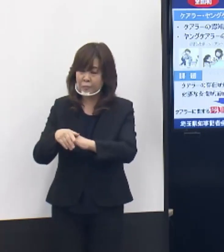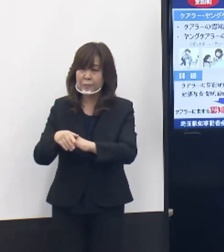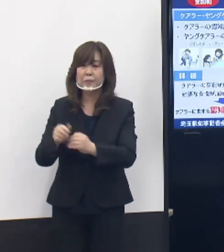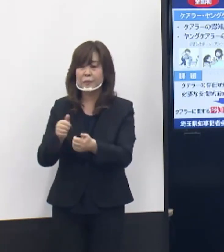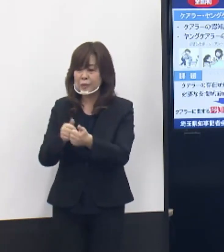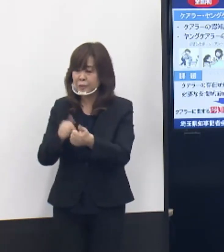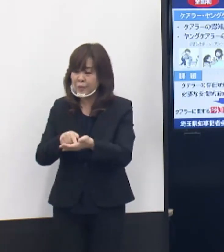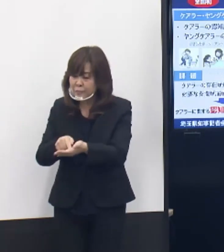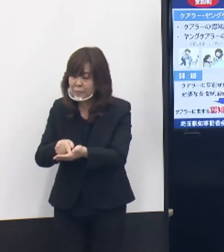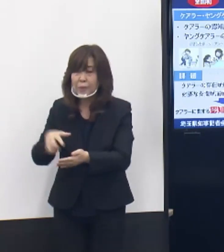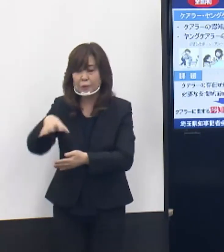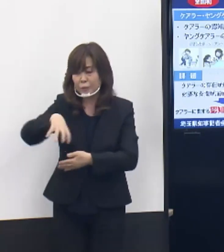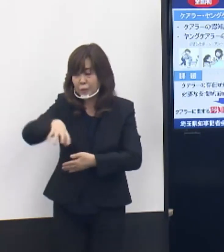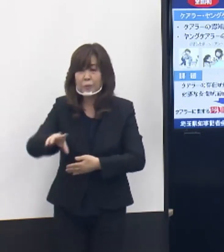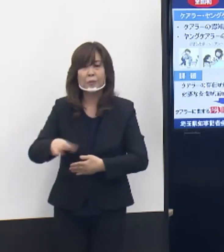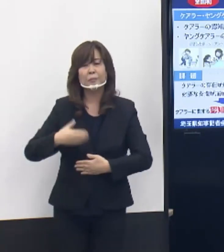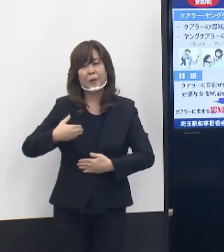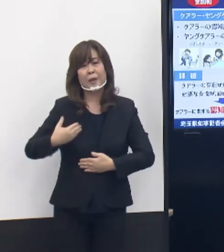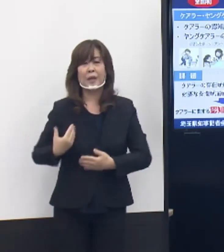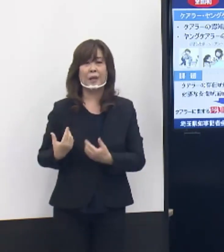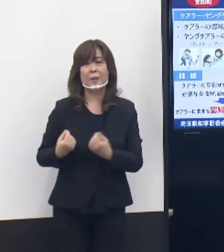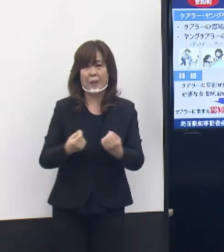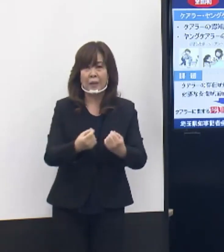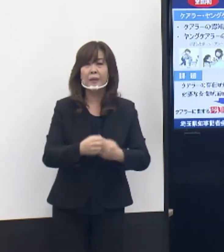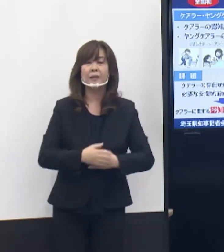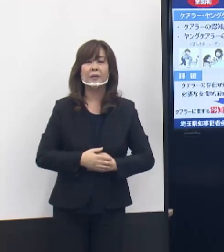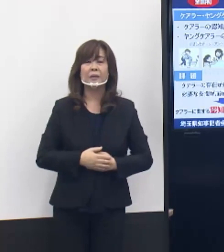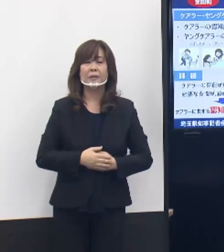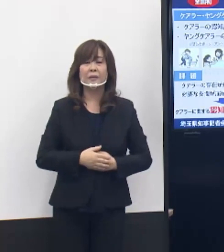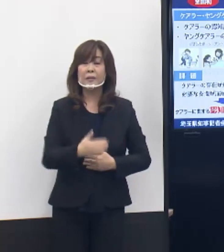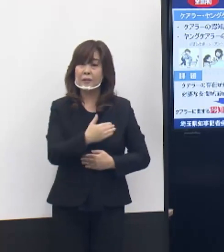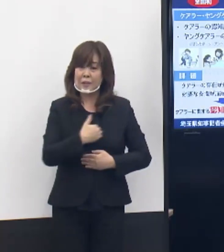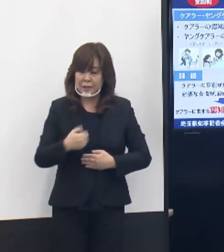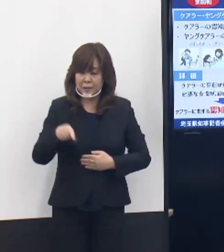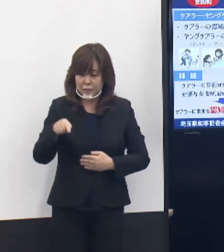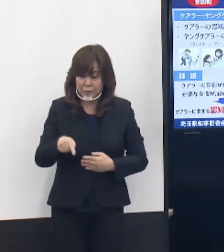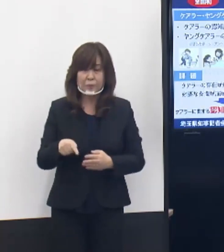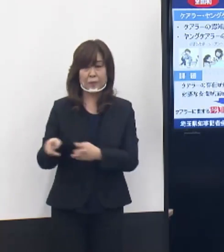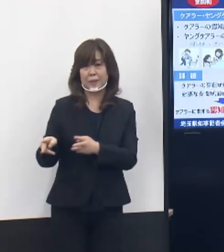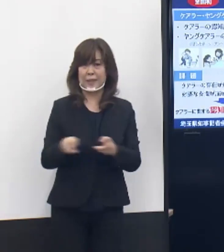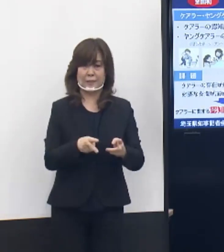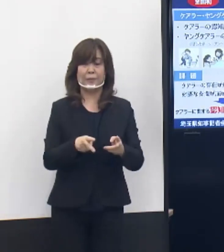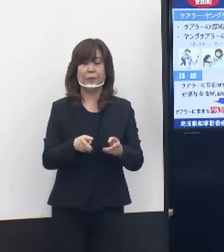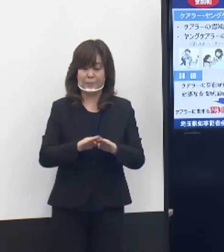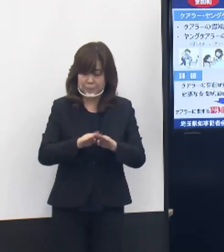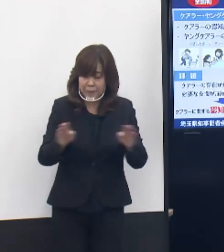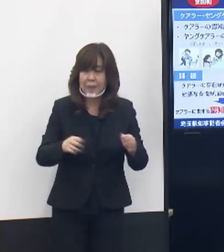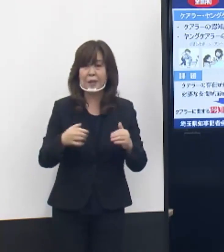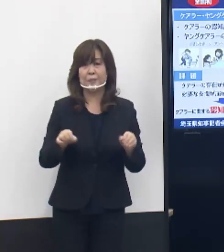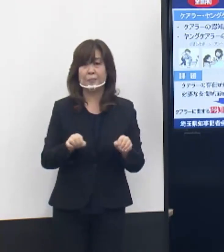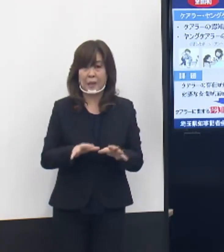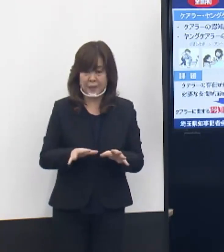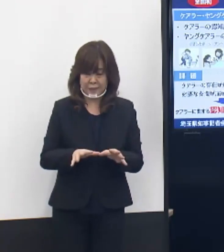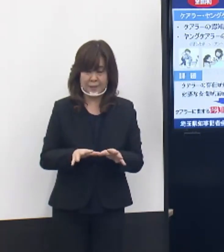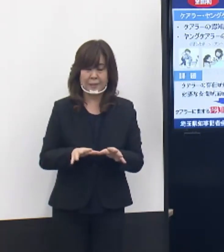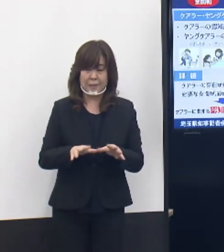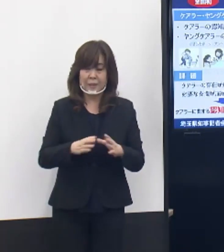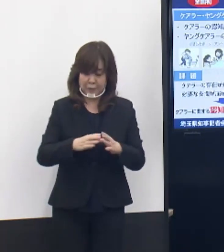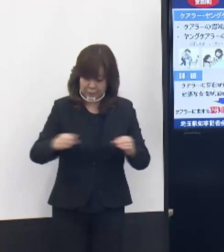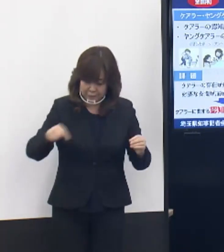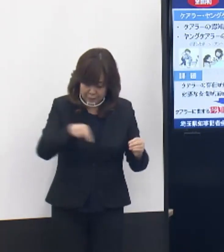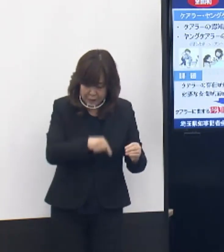談したらいいかが分からない、こういった人もいるので、我々はまだ制度に取り組んだばかりであります。埼玉県が先駆けとは言いながらも、まだ